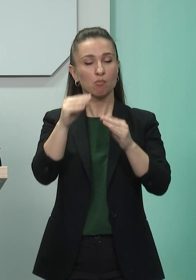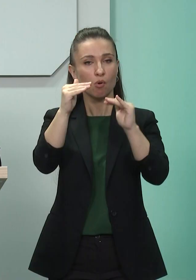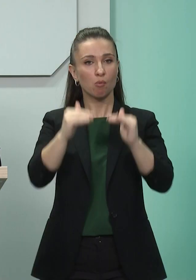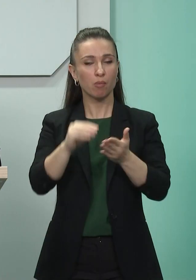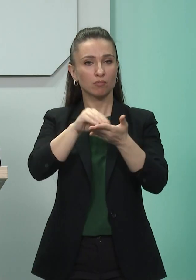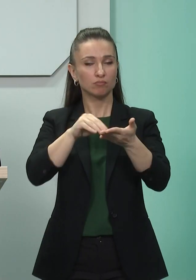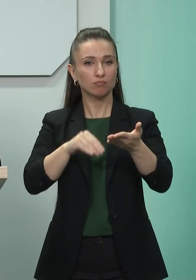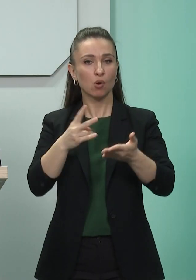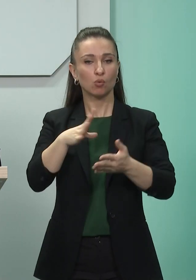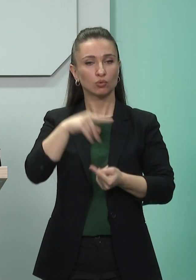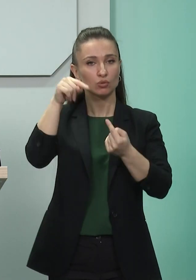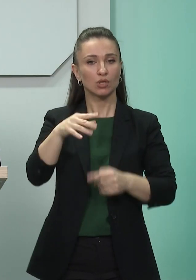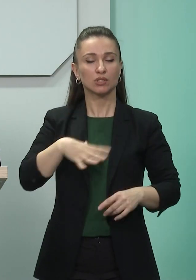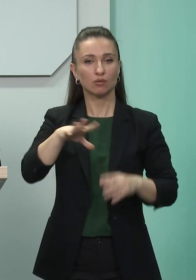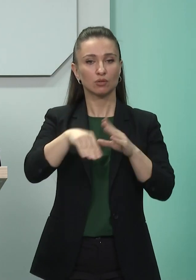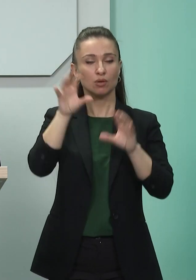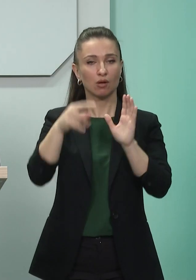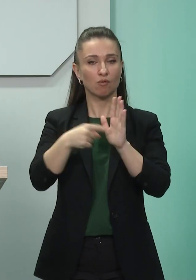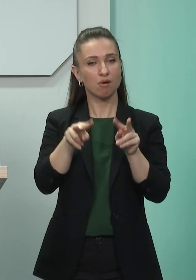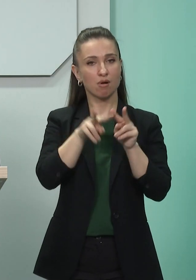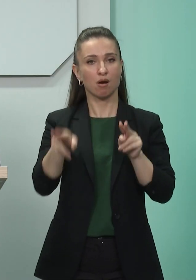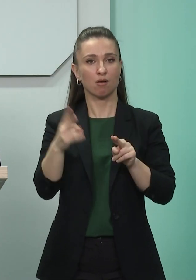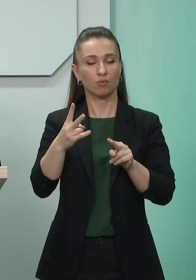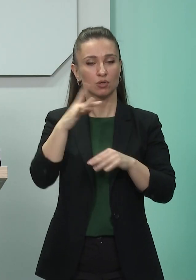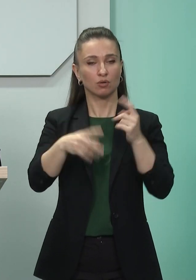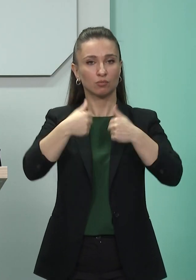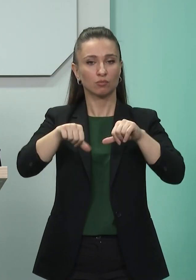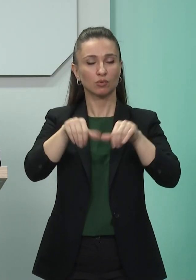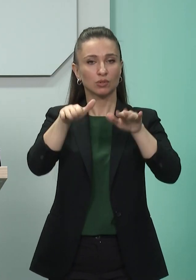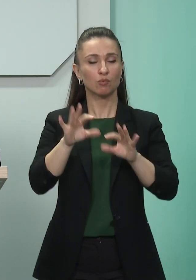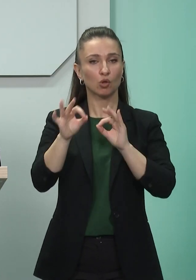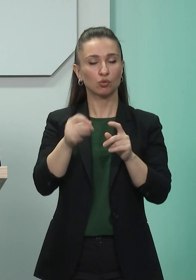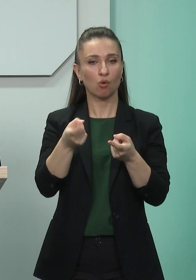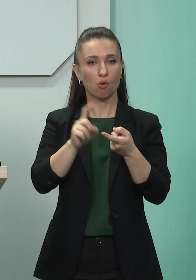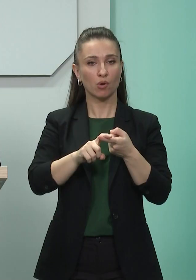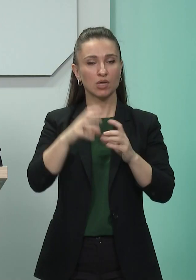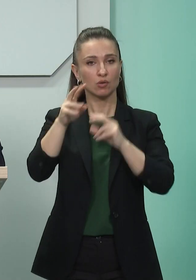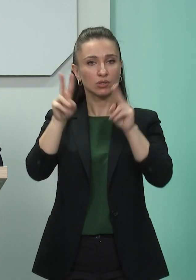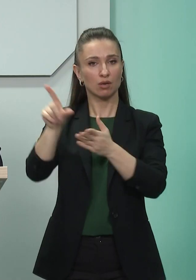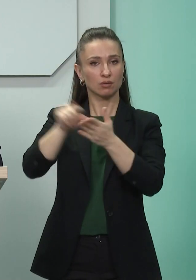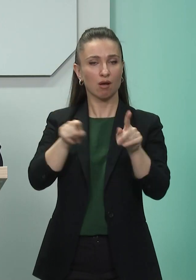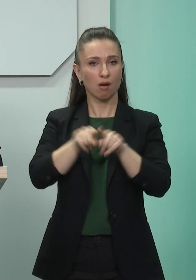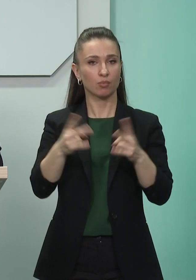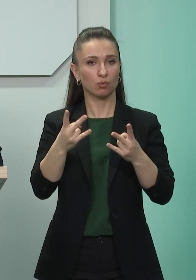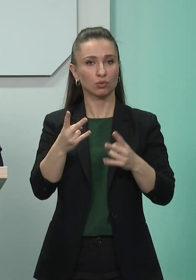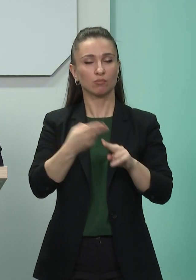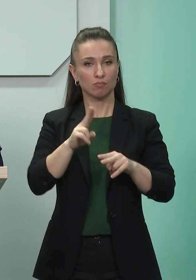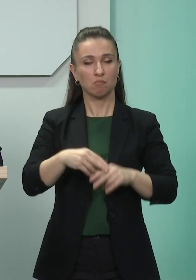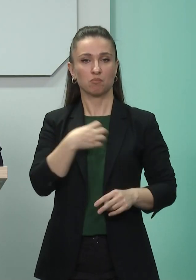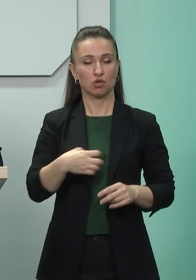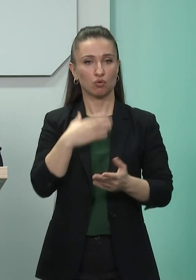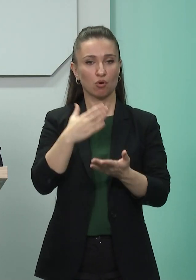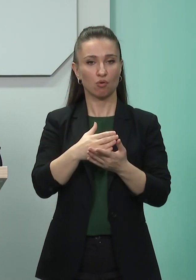ინფორმაცია შეესაბამება საქართველოს საარჩევნო კანონმდებლობას, ცესკოს მიერ დადგენილ ნორმებს და საერთაშორისო სტანდარტებს.